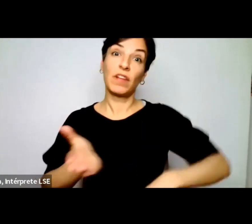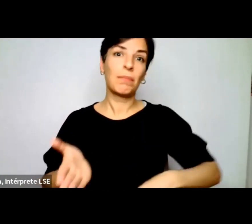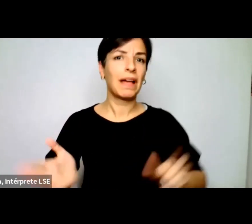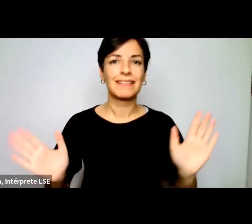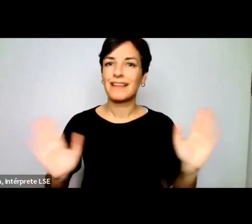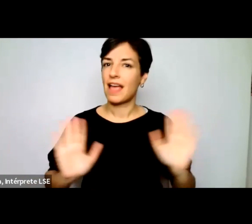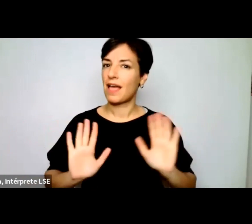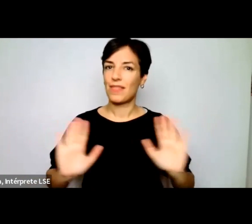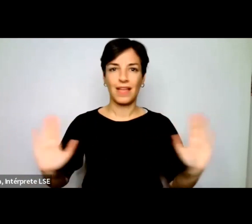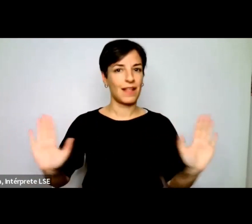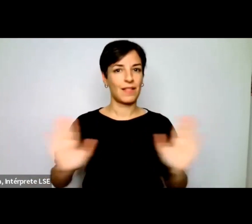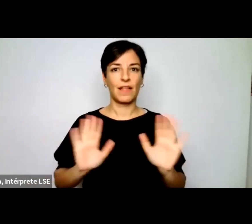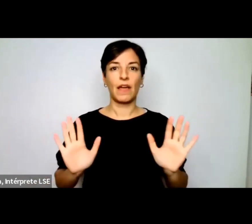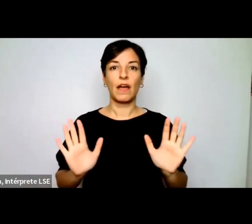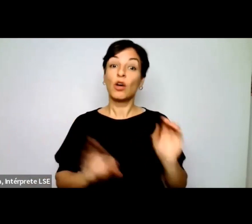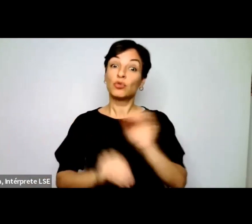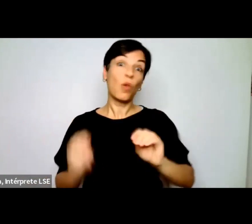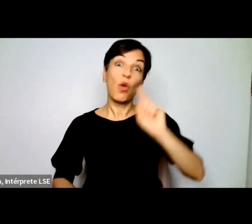nadie se os va a imponer una solución.